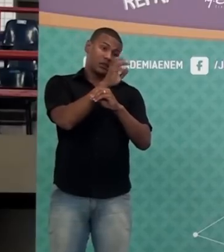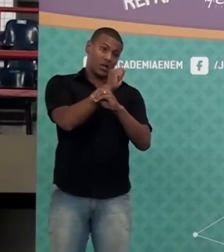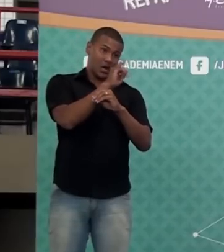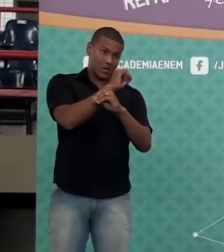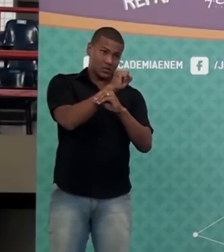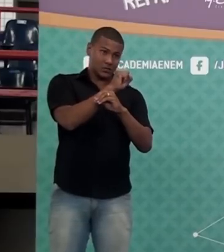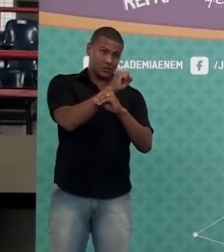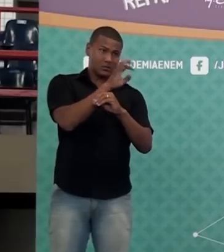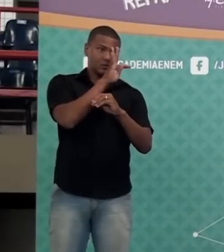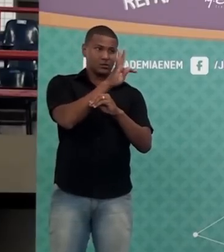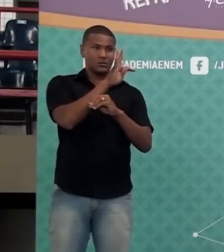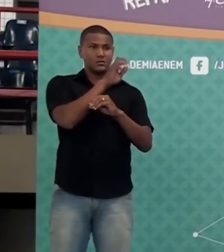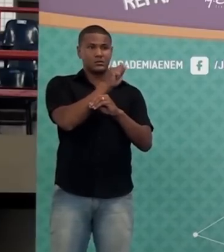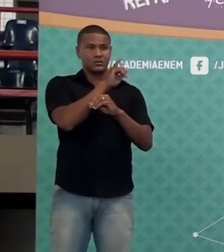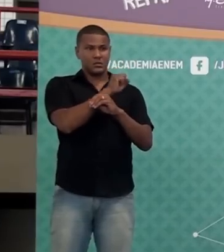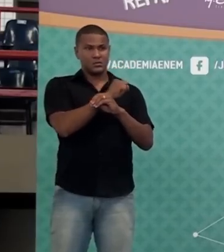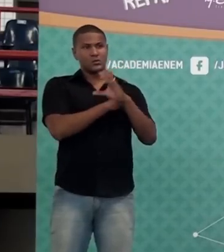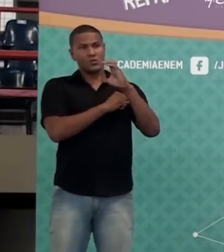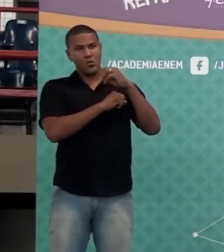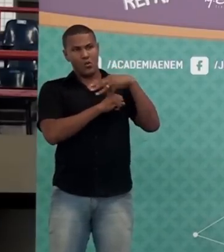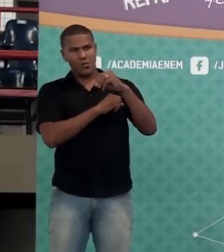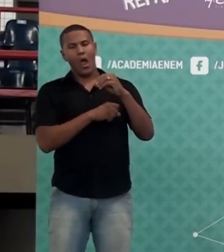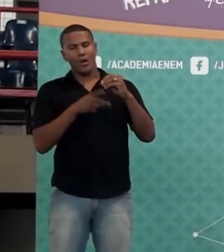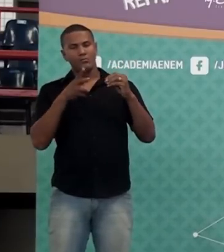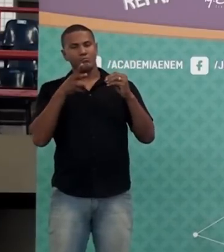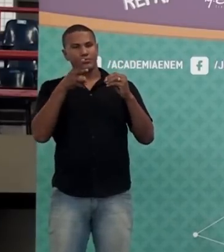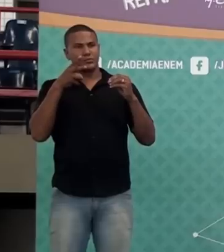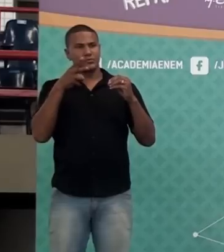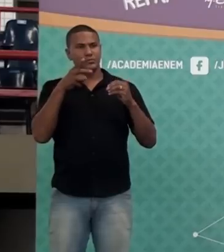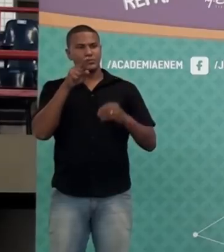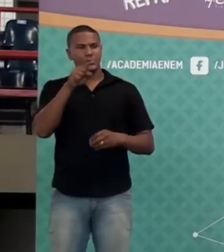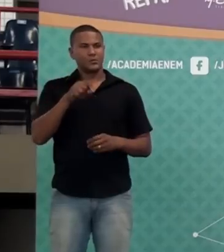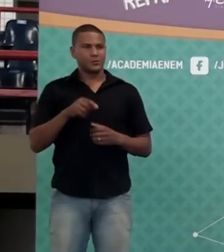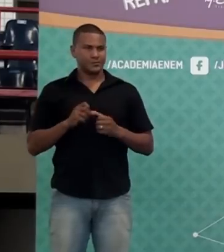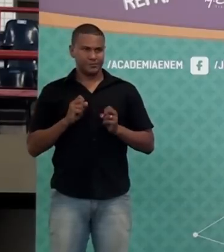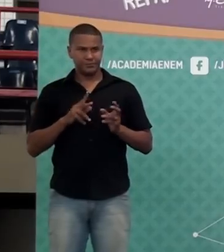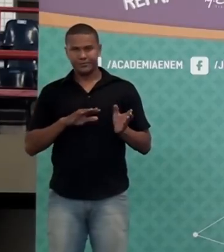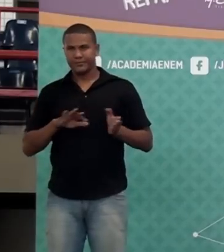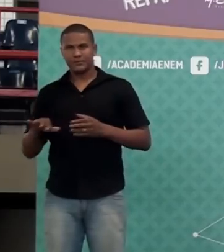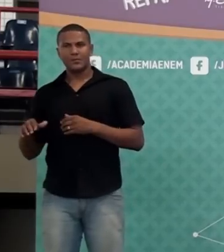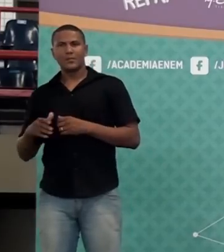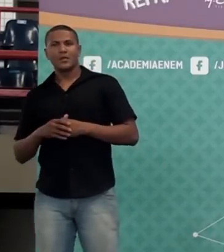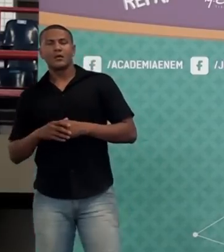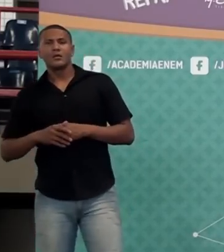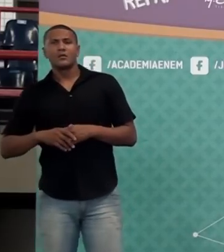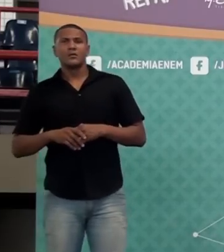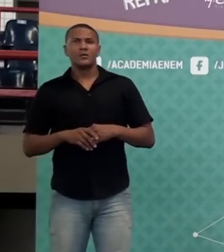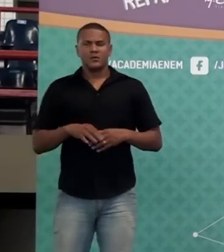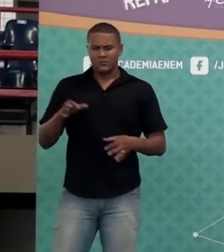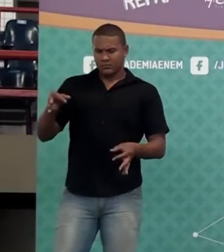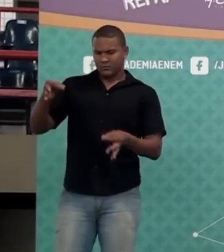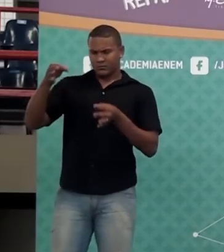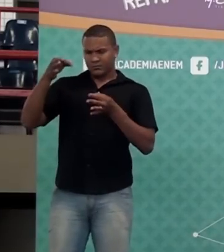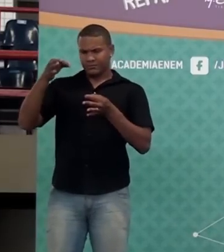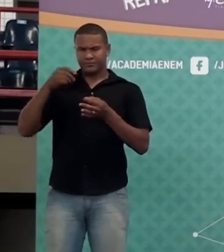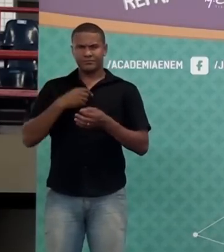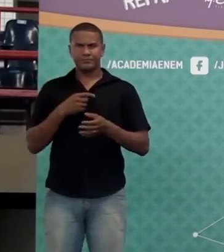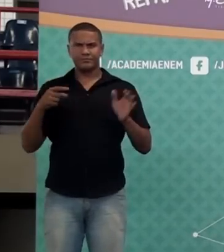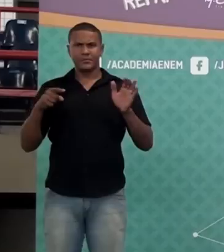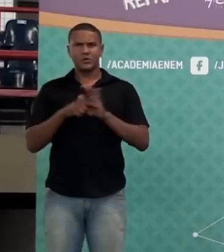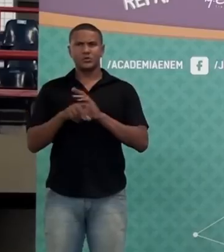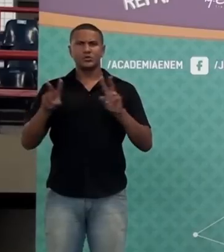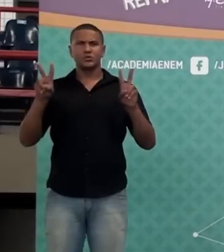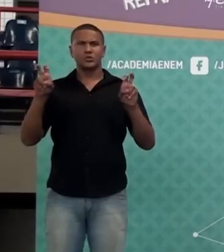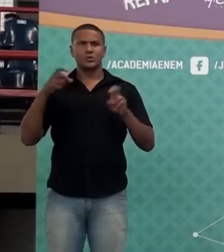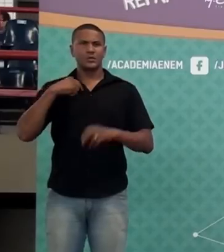como. 2 pontos. Tá certo? Estão me perguntando aqui sobre a palavra dia a dia. A